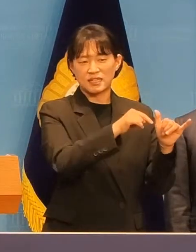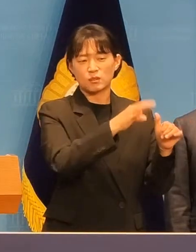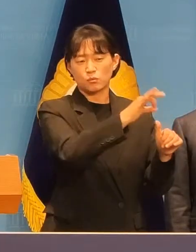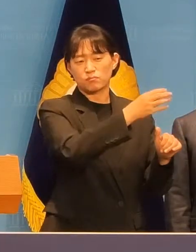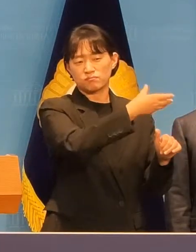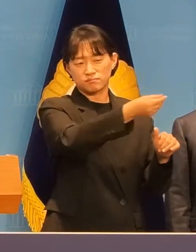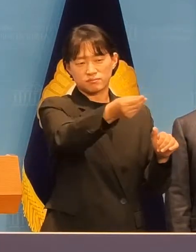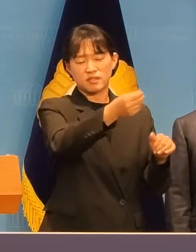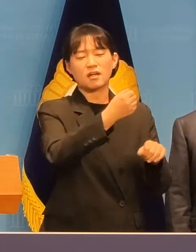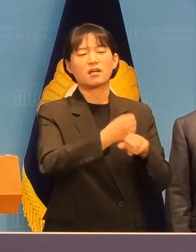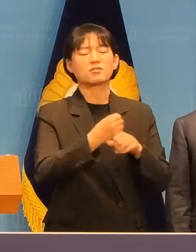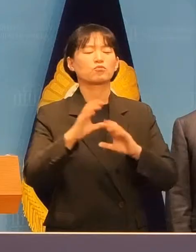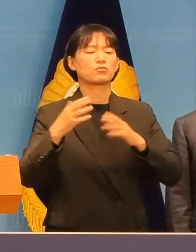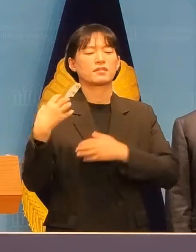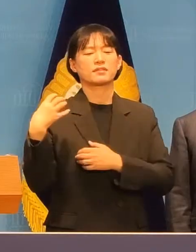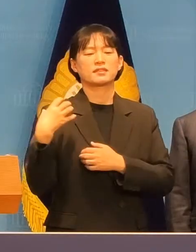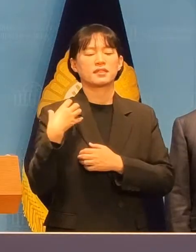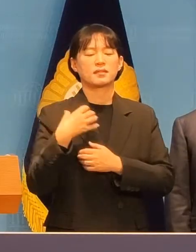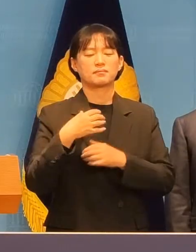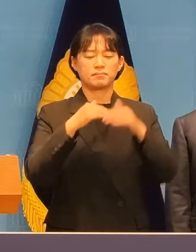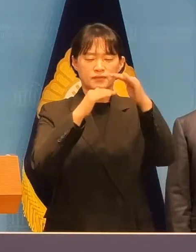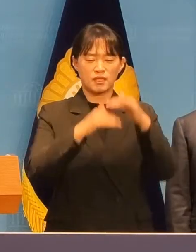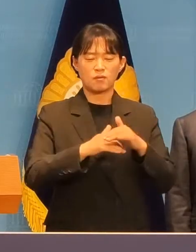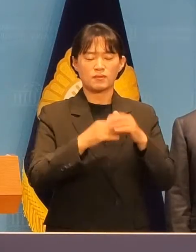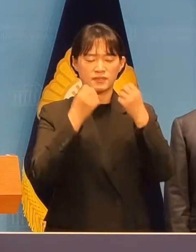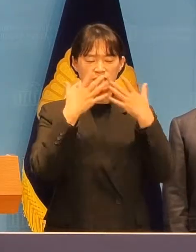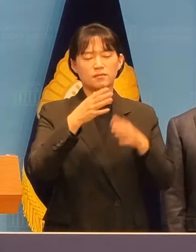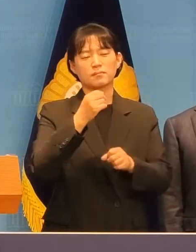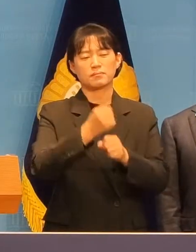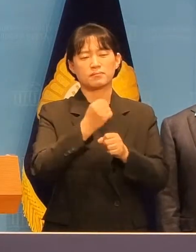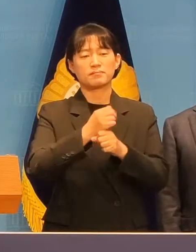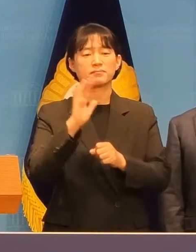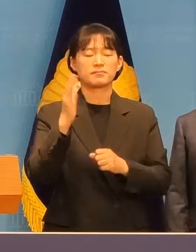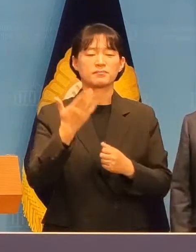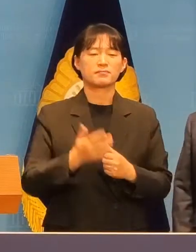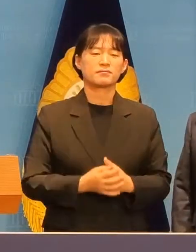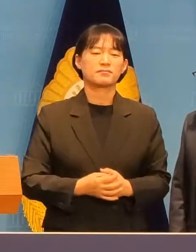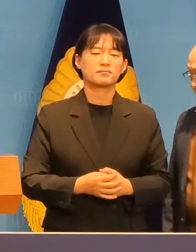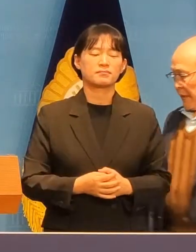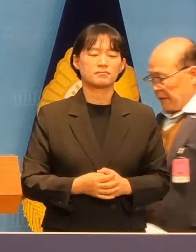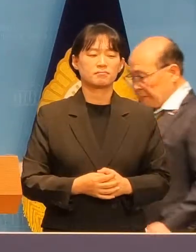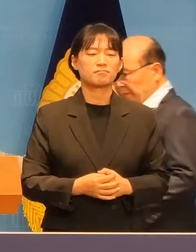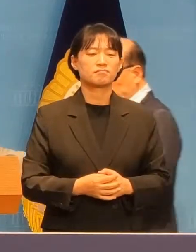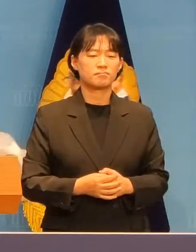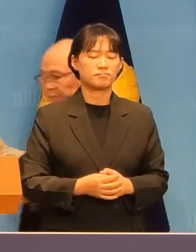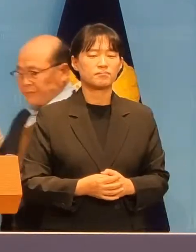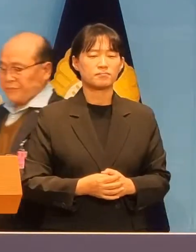행사하는 국가 책임 조항을 신설해야 합니다.